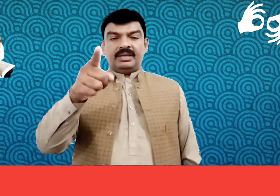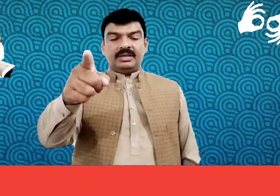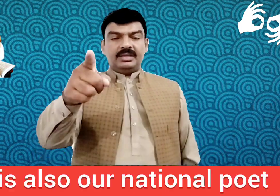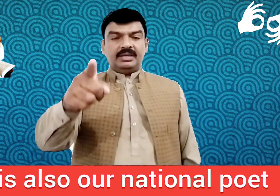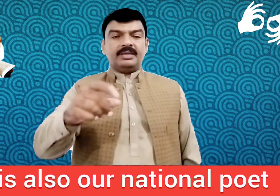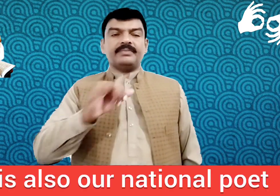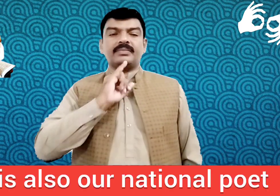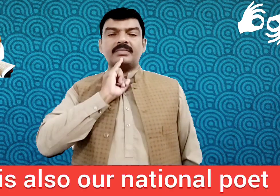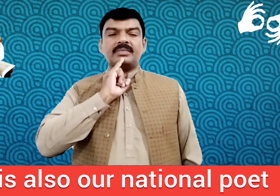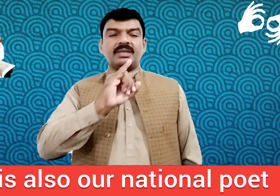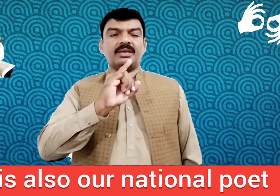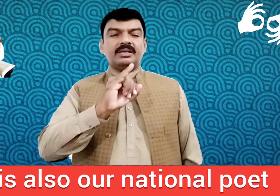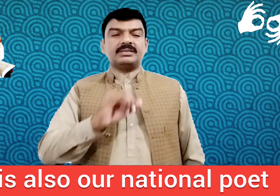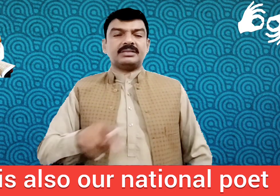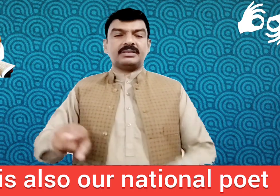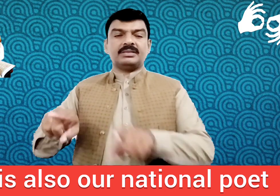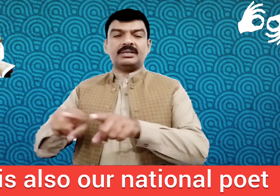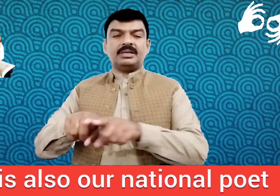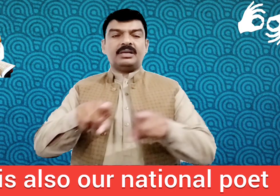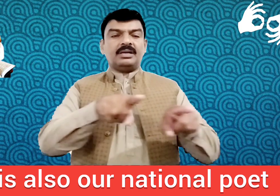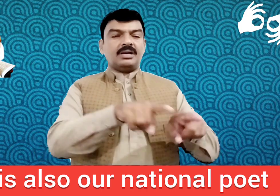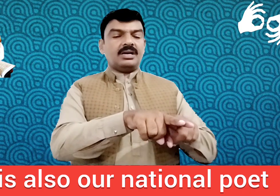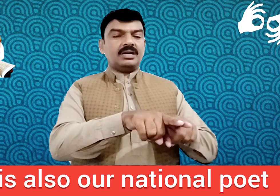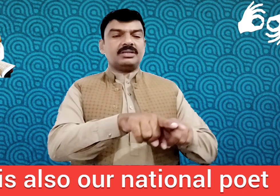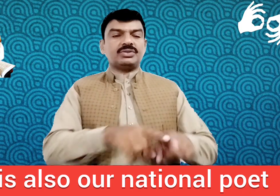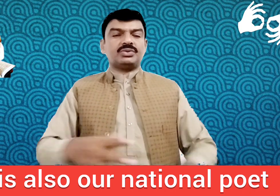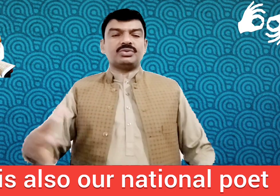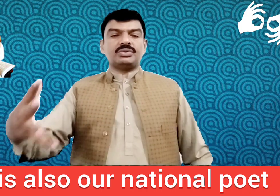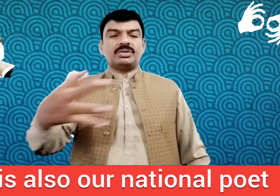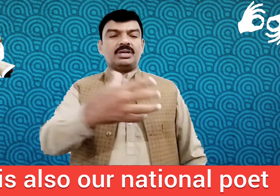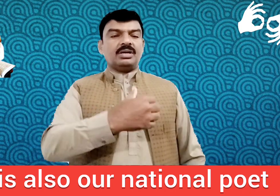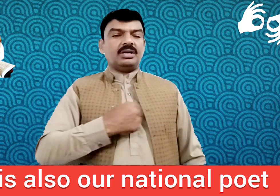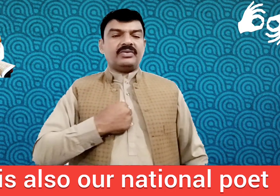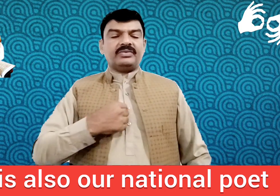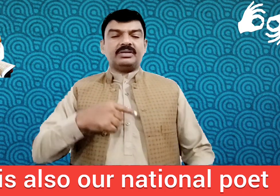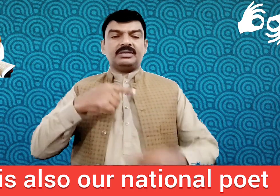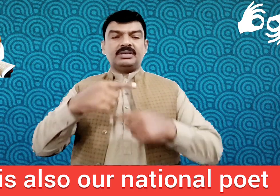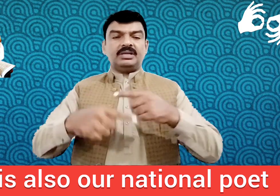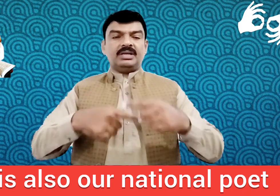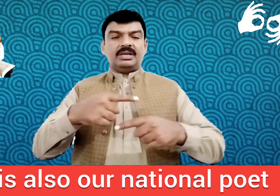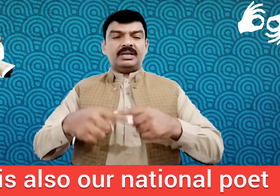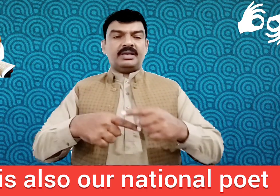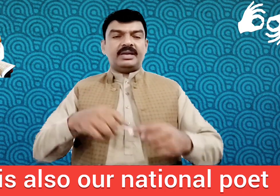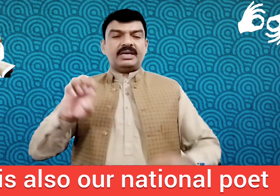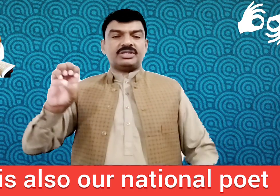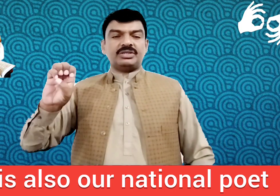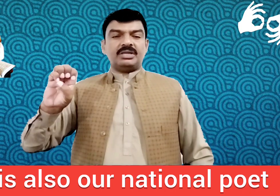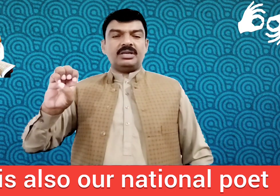He is also our national